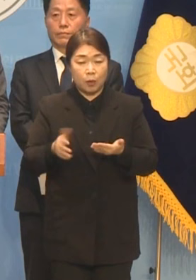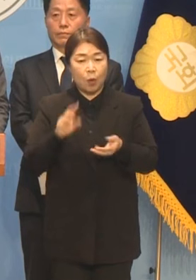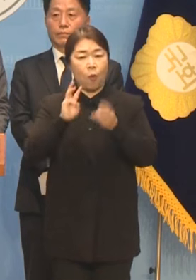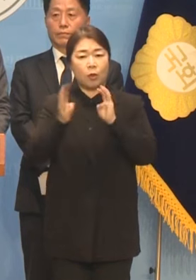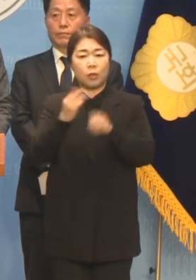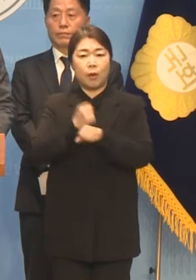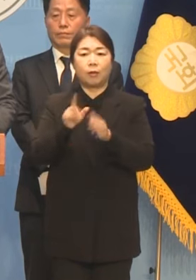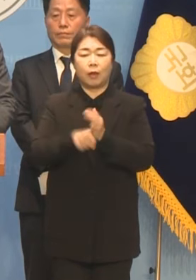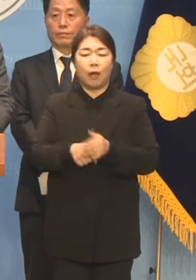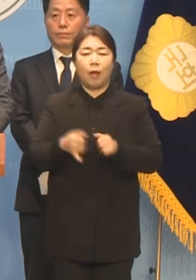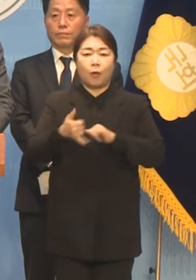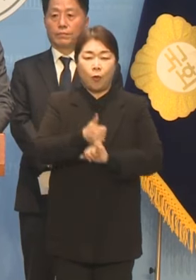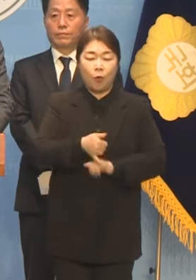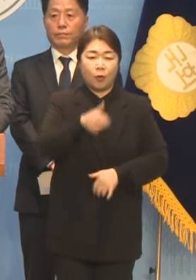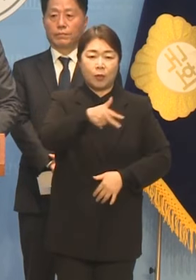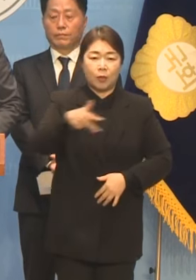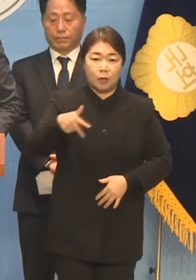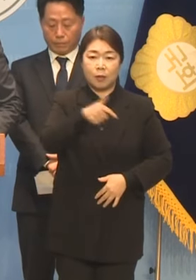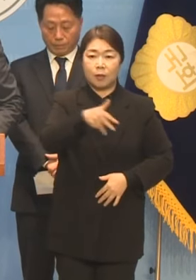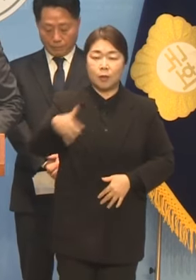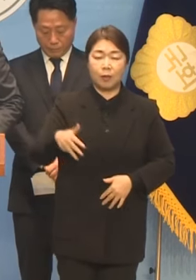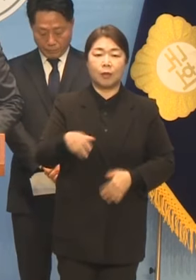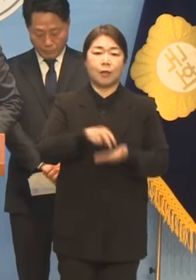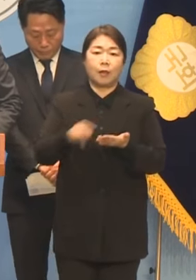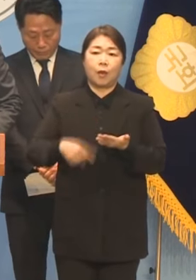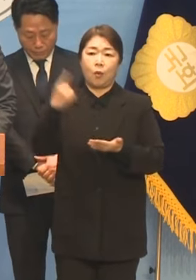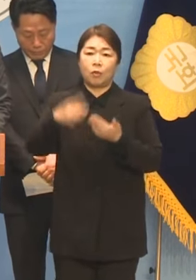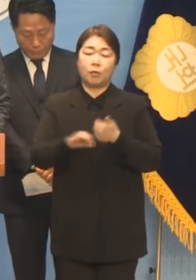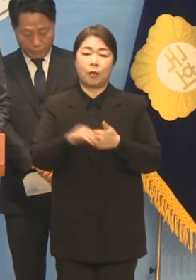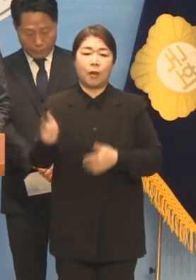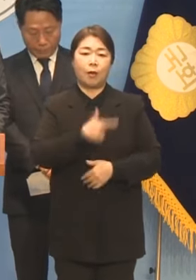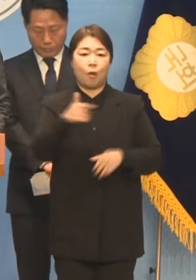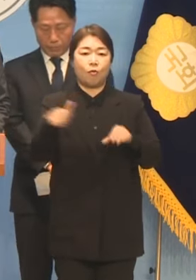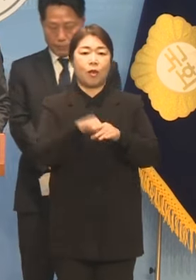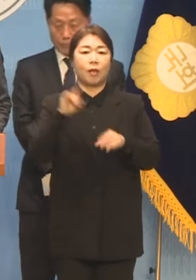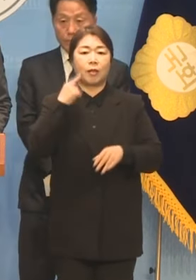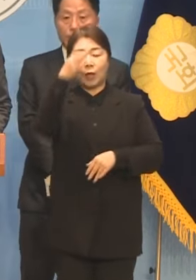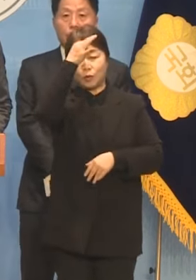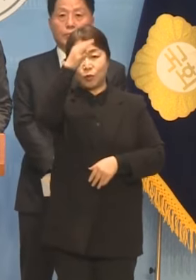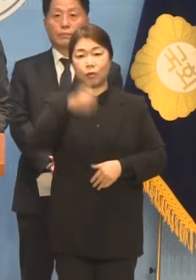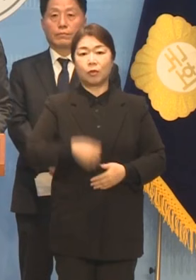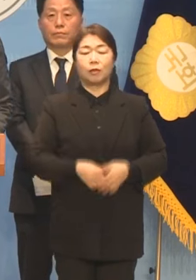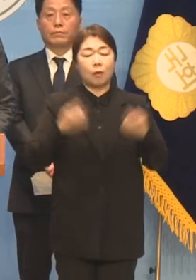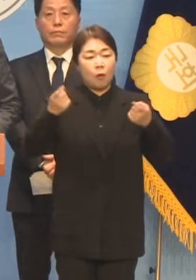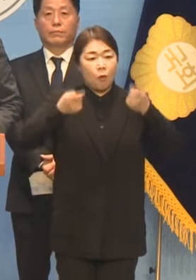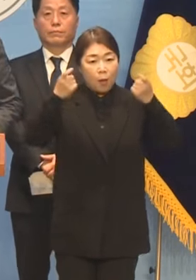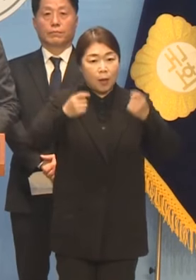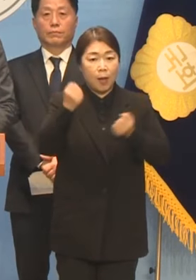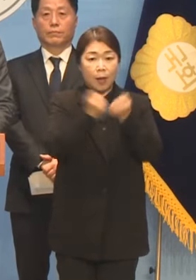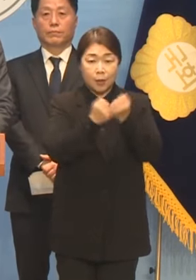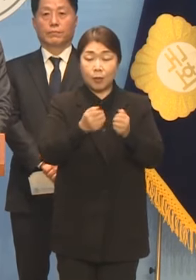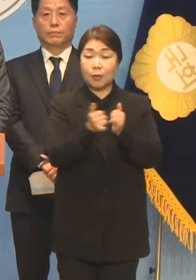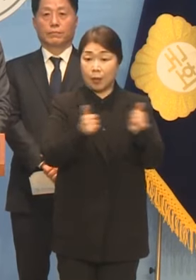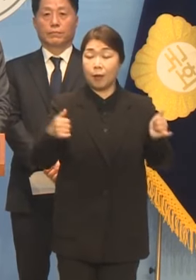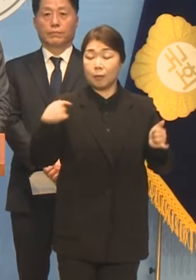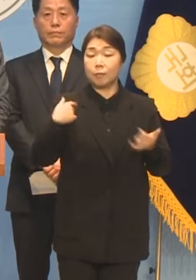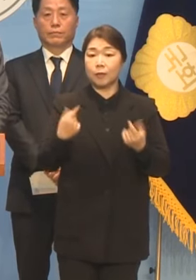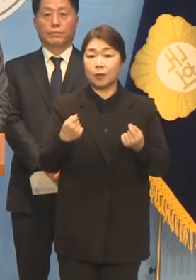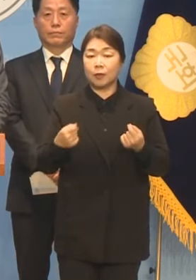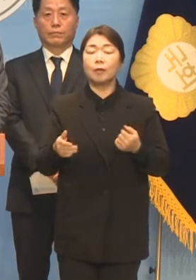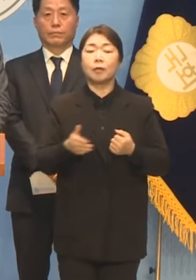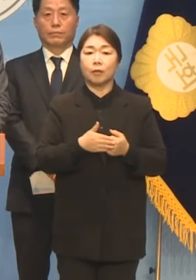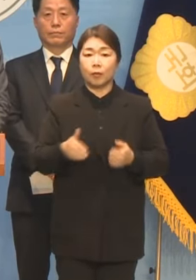하실 때 꼭 제천 단에 한번 오시면 제가 1일 문화예술 문화 관광 해설사로라도